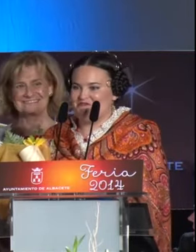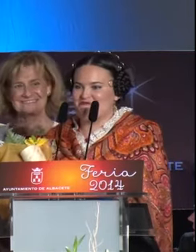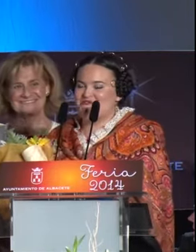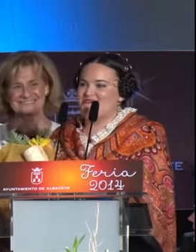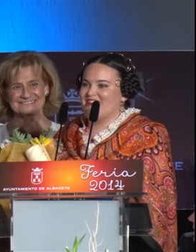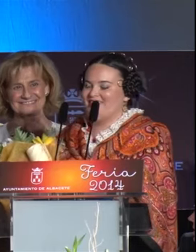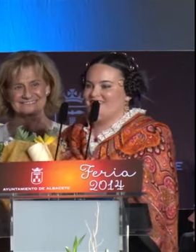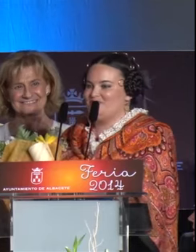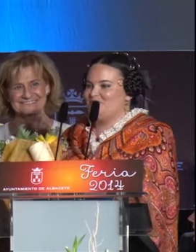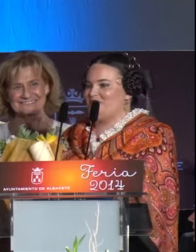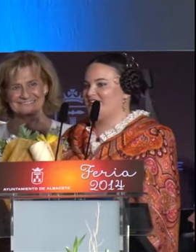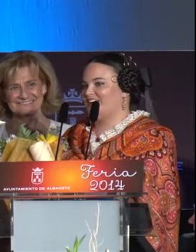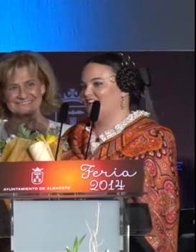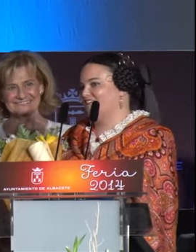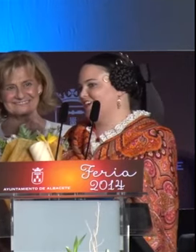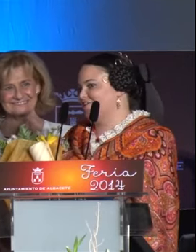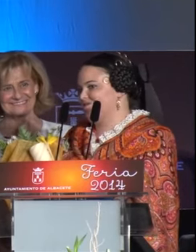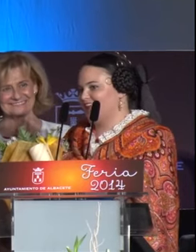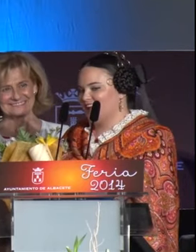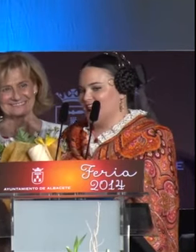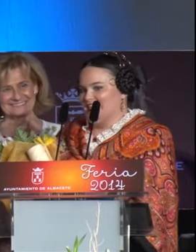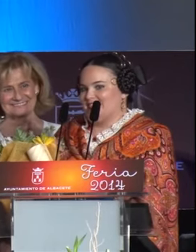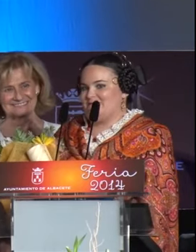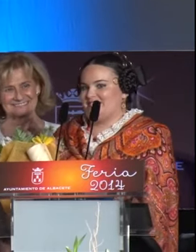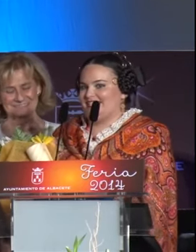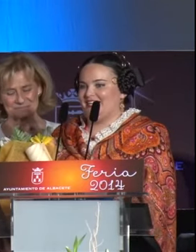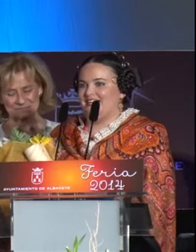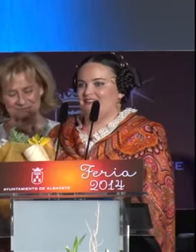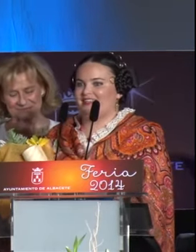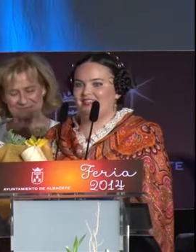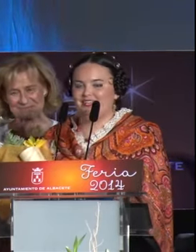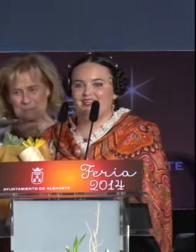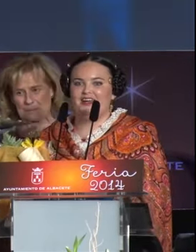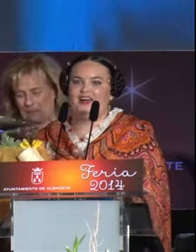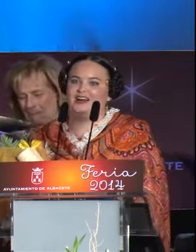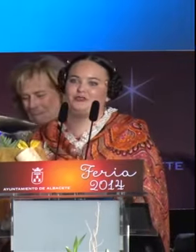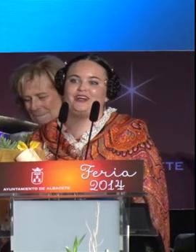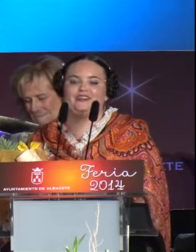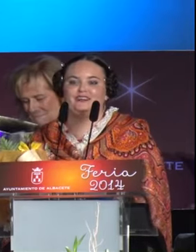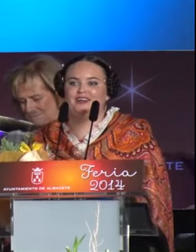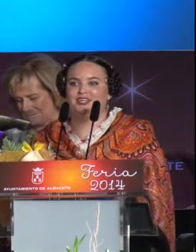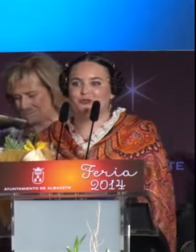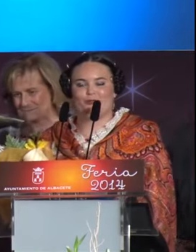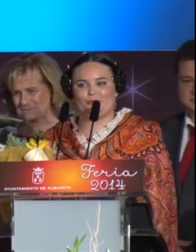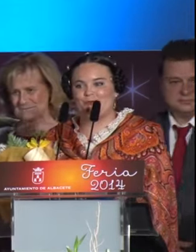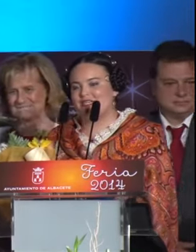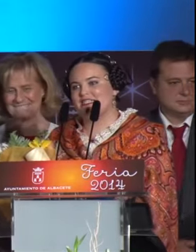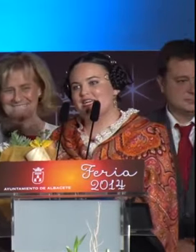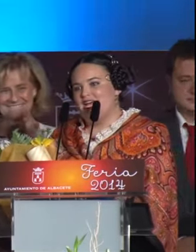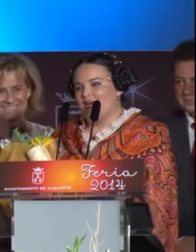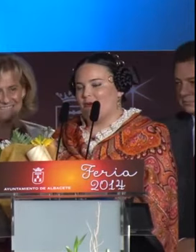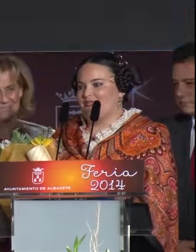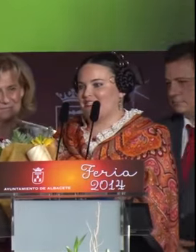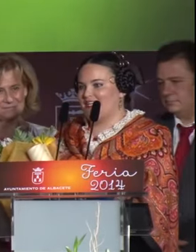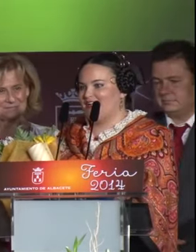Es un orgullo y un privilegio enorme representar a Albacete, a su gente, a sus